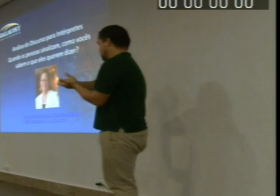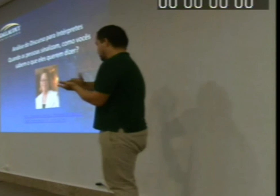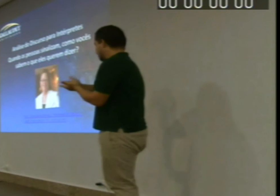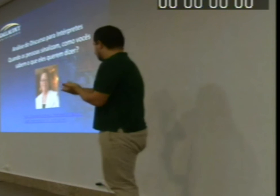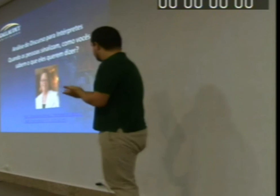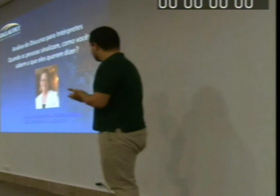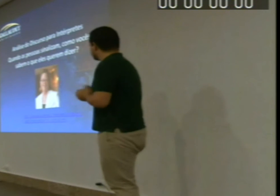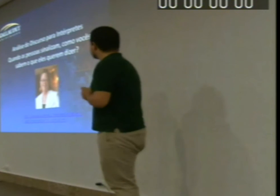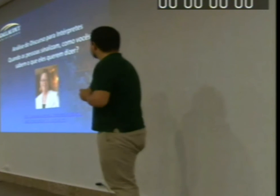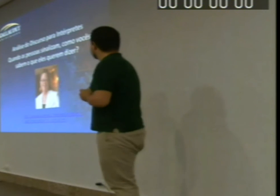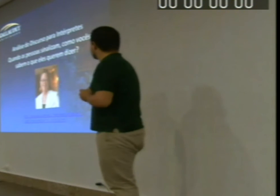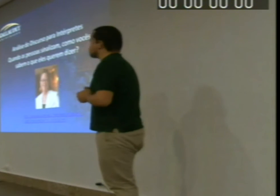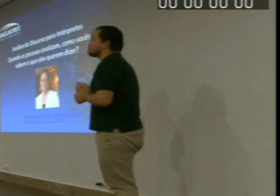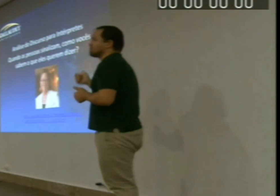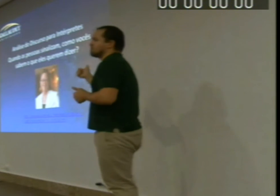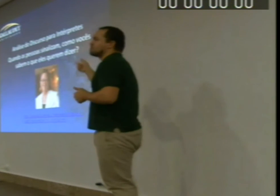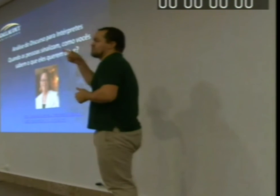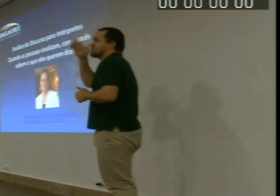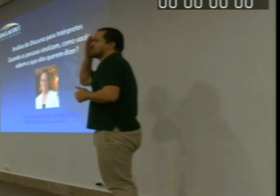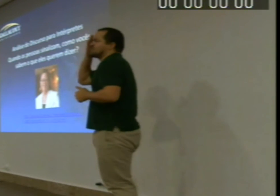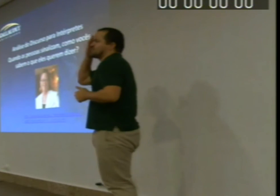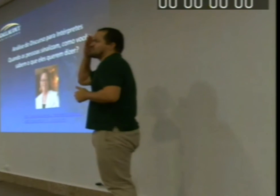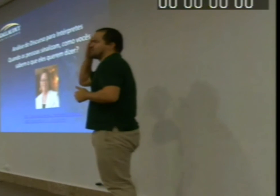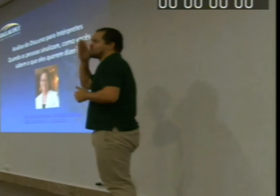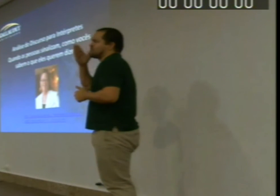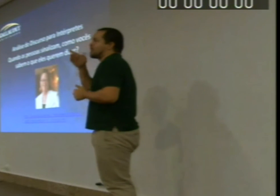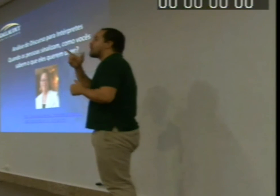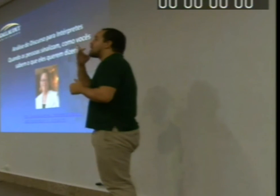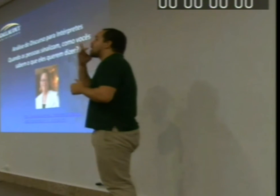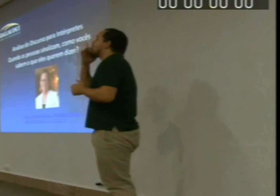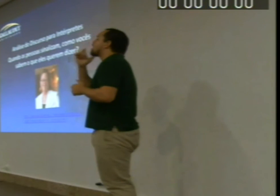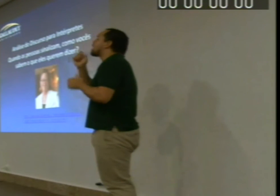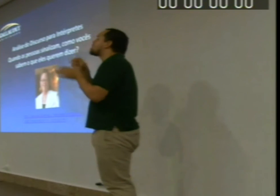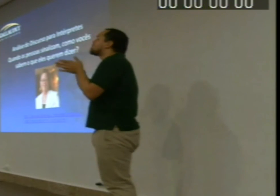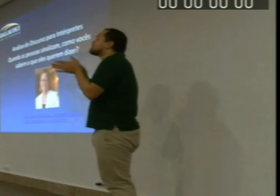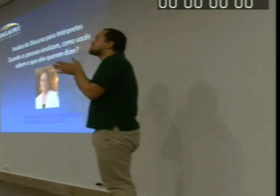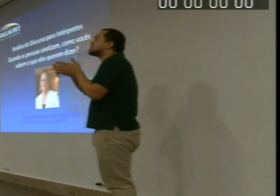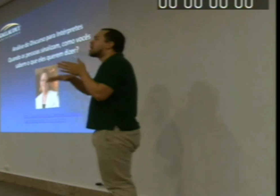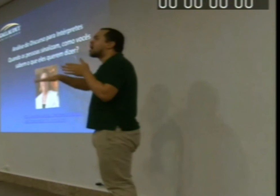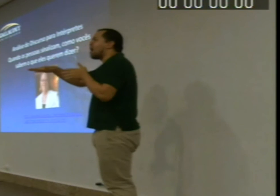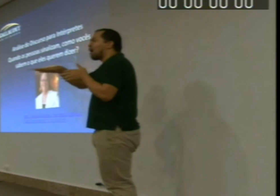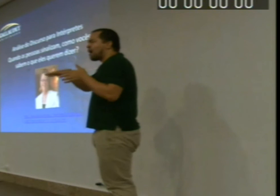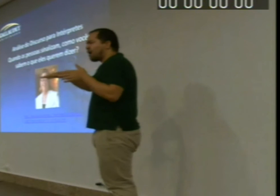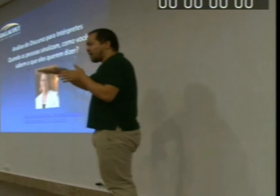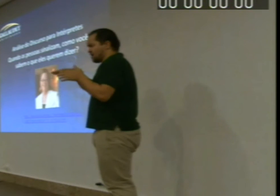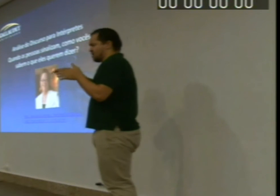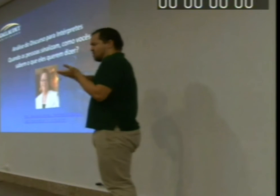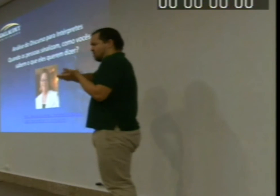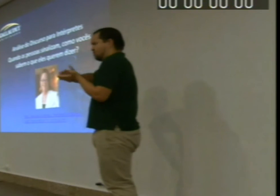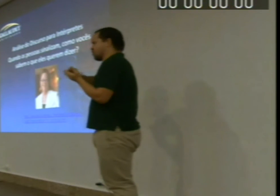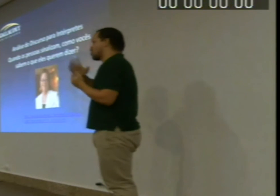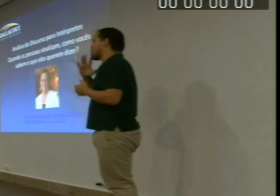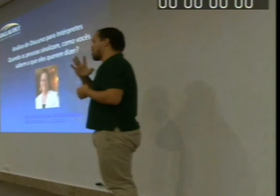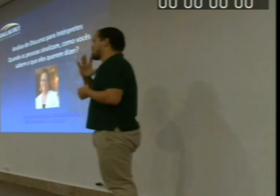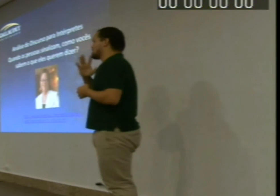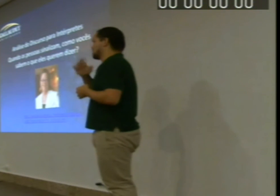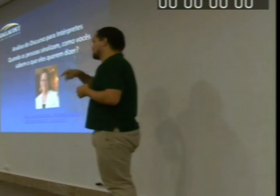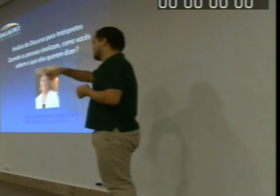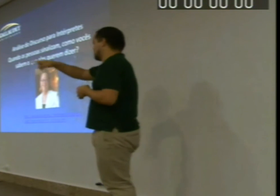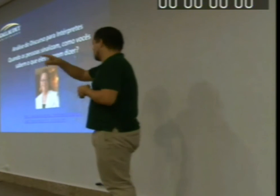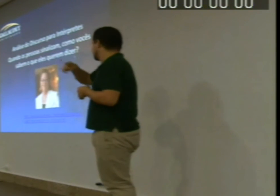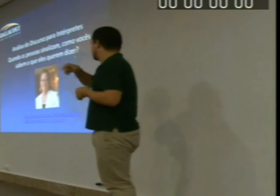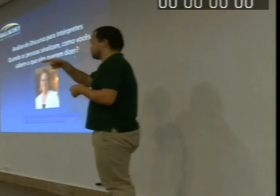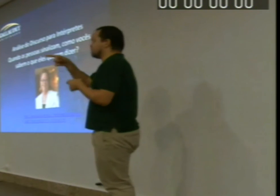ela análise Ela estuda e pesquisa análise do discurso para intérprete e ela faz uma